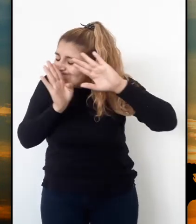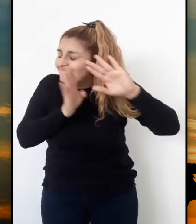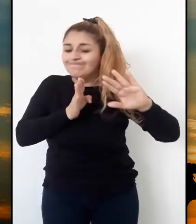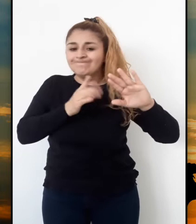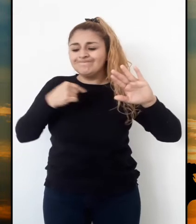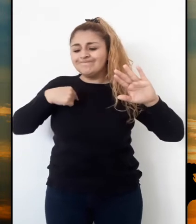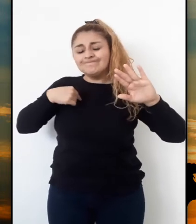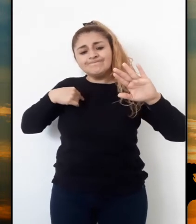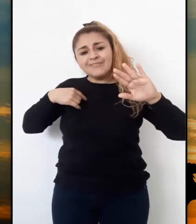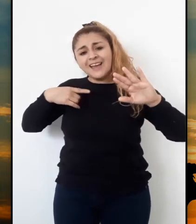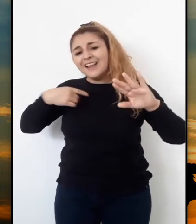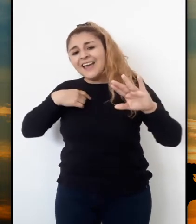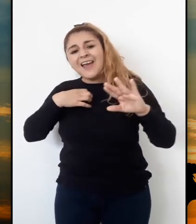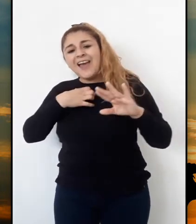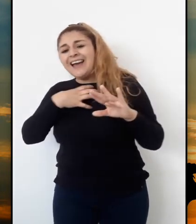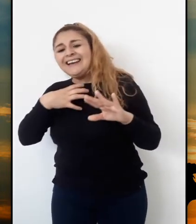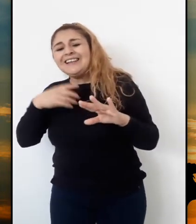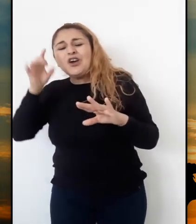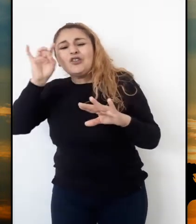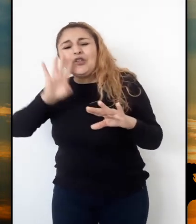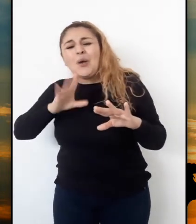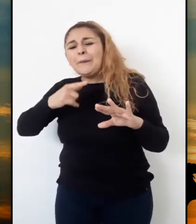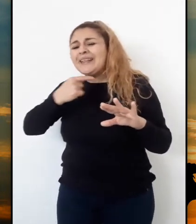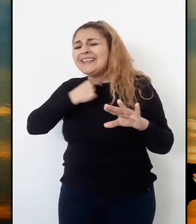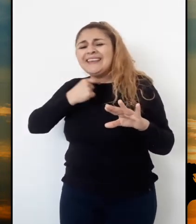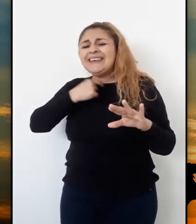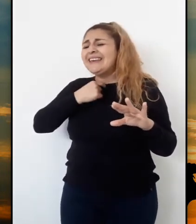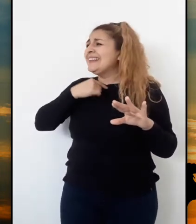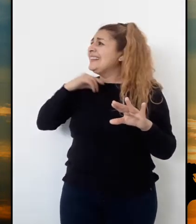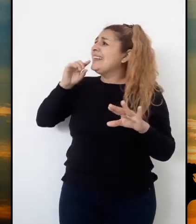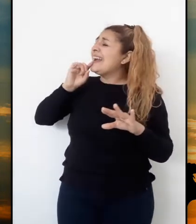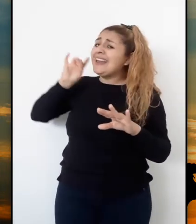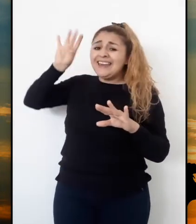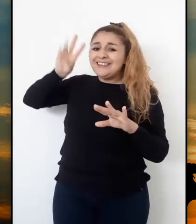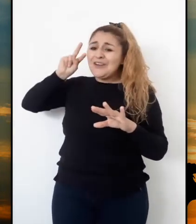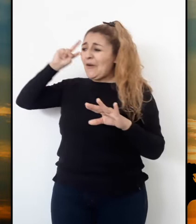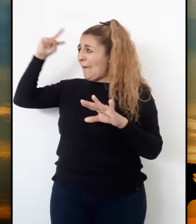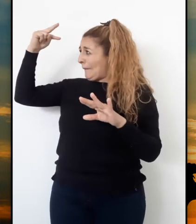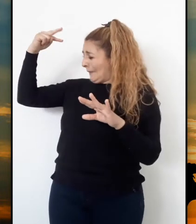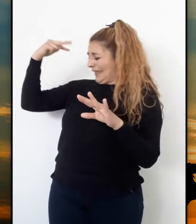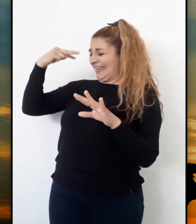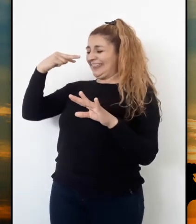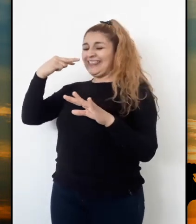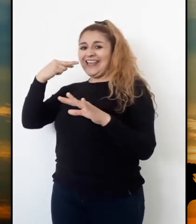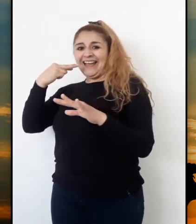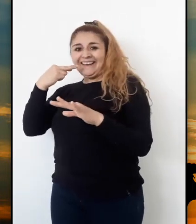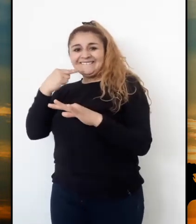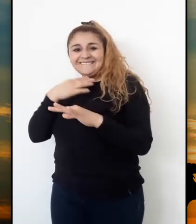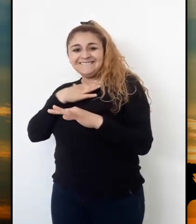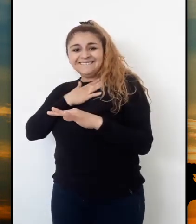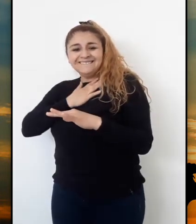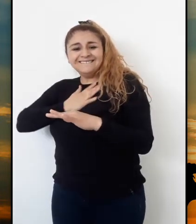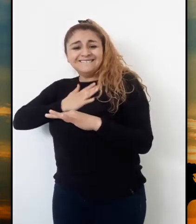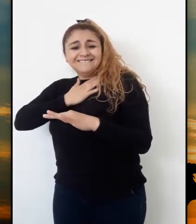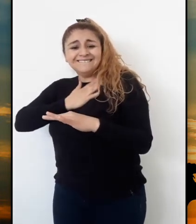très bien l'histoire de Joseph. Conocemos bien la historia de José. Un de ses frères